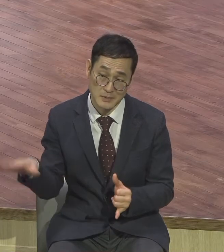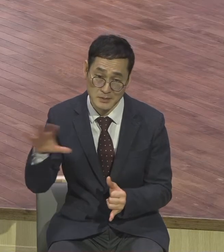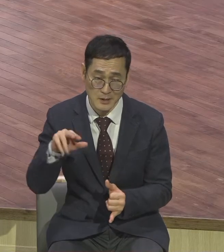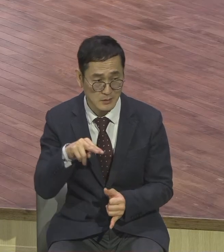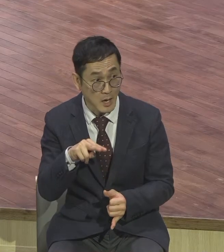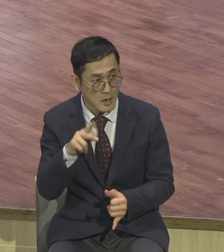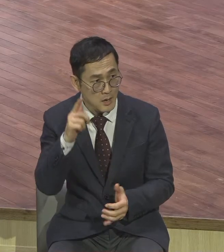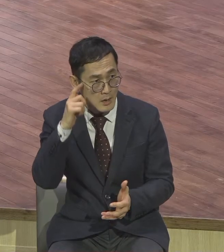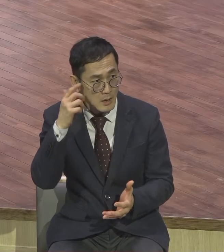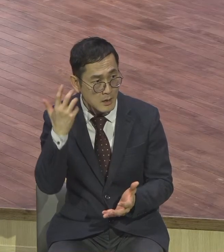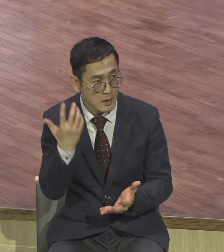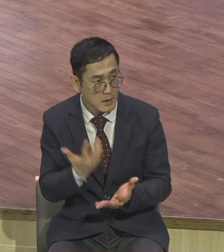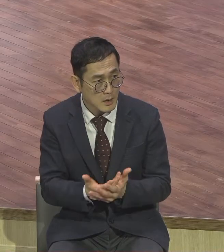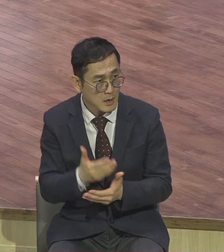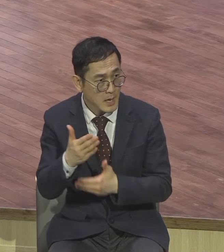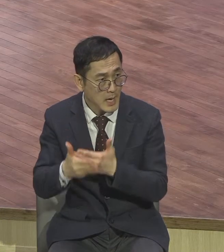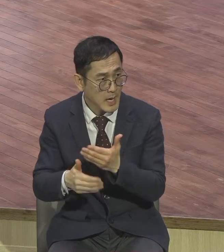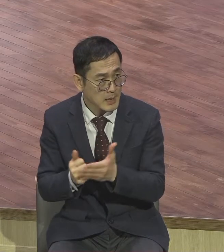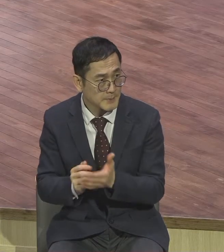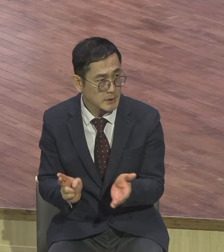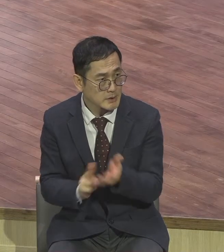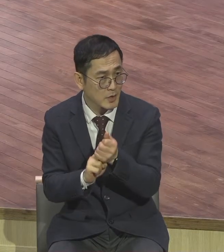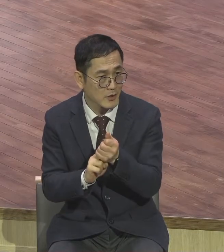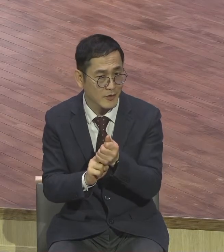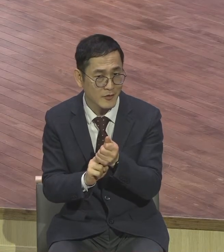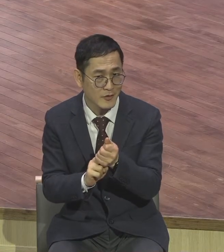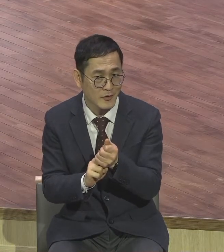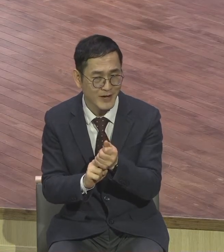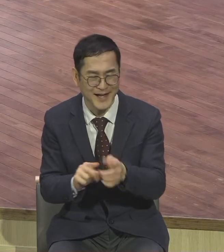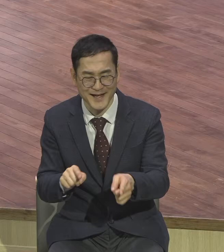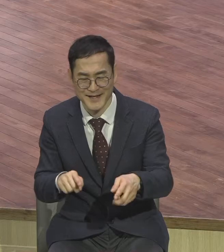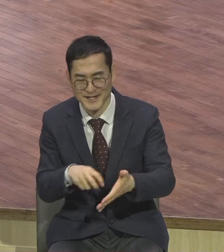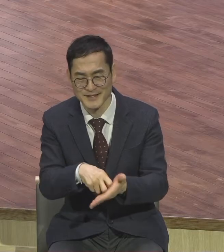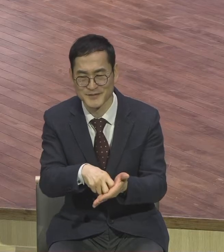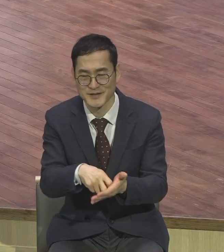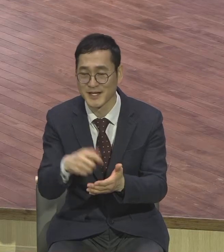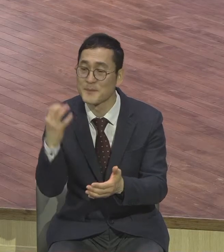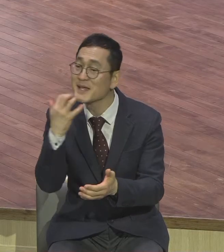이거 하나님 하신 것이다 성전 앞이니까 다 알잖아요